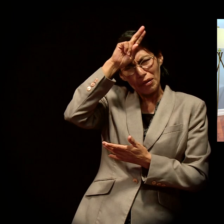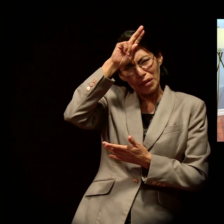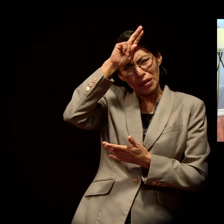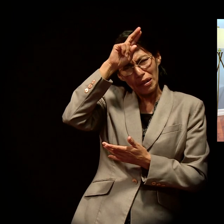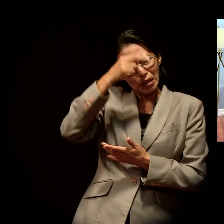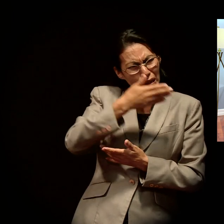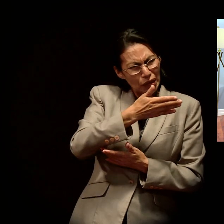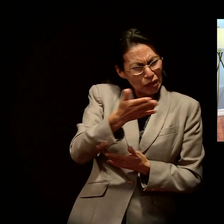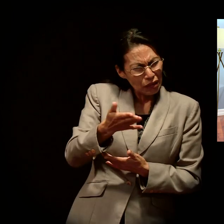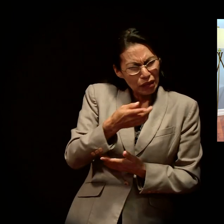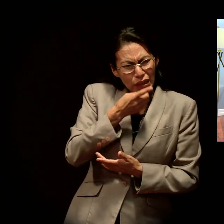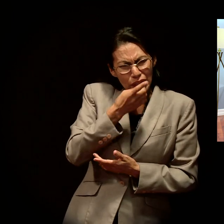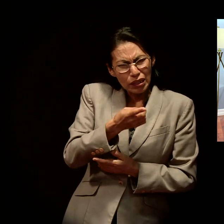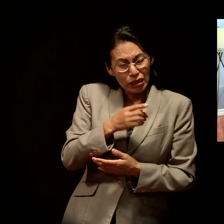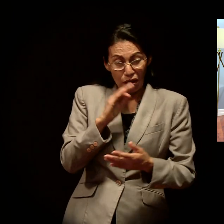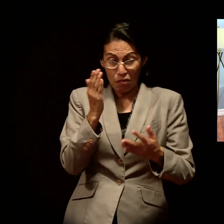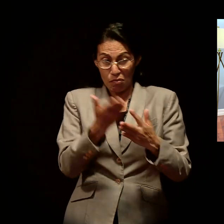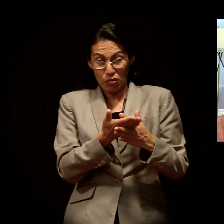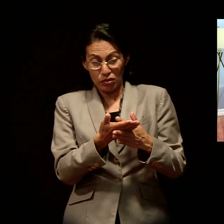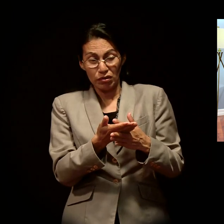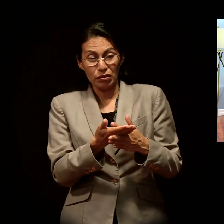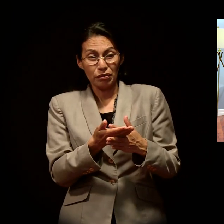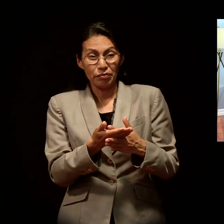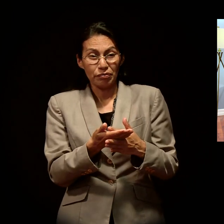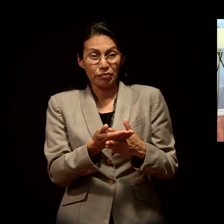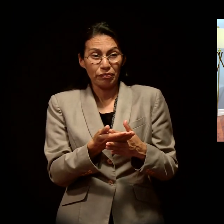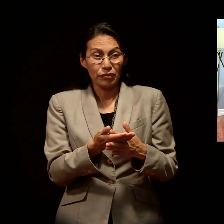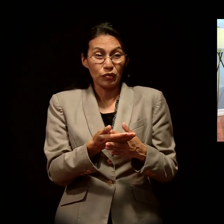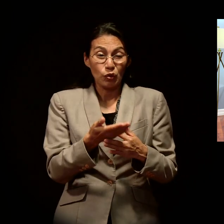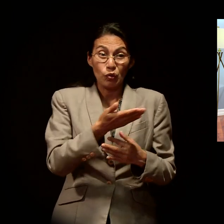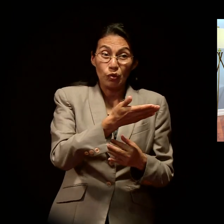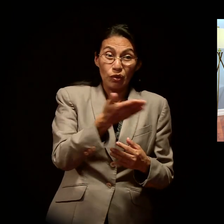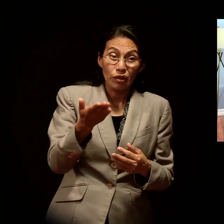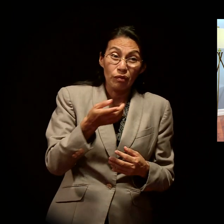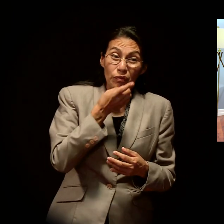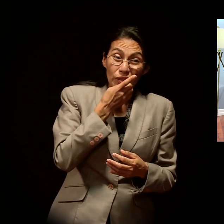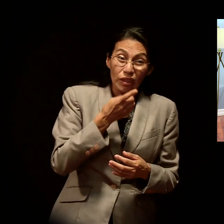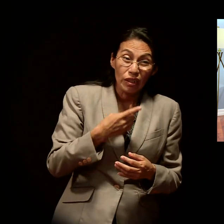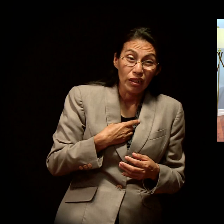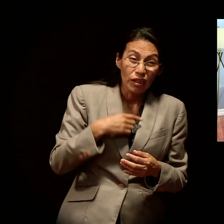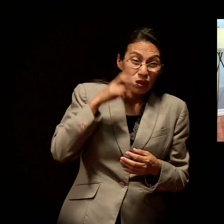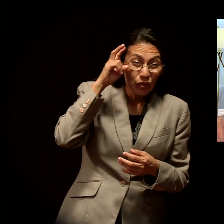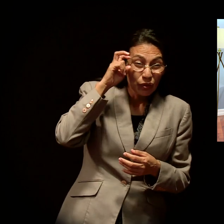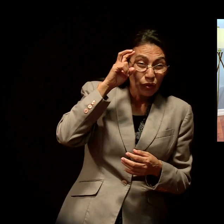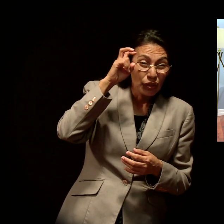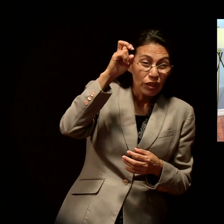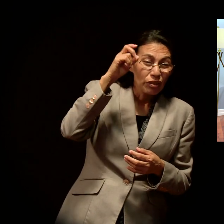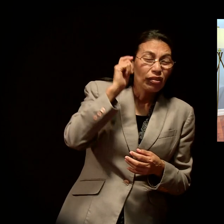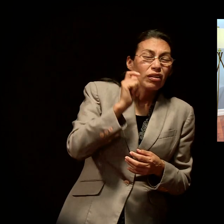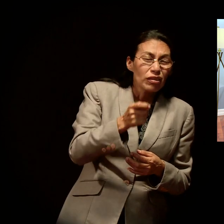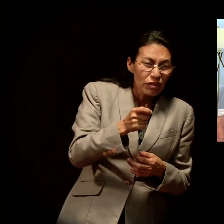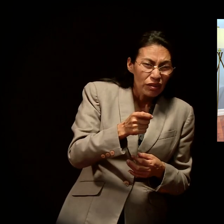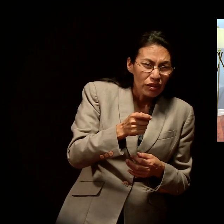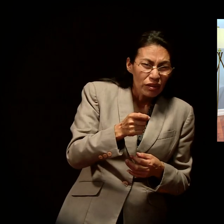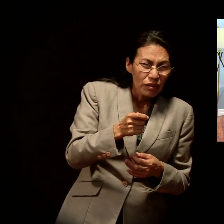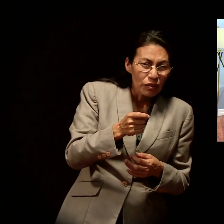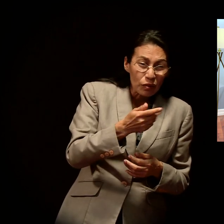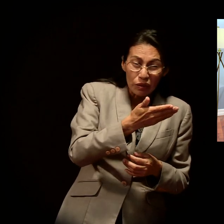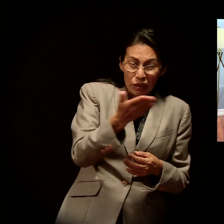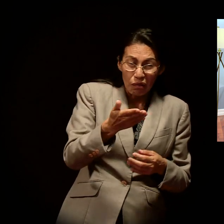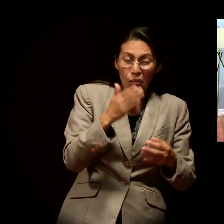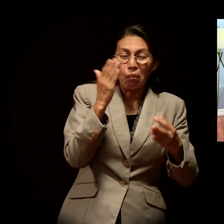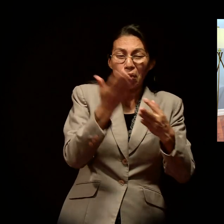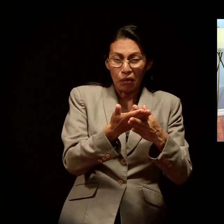Nabucodonosor les amenaza también pero esta vez de muerte que si no le dicen el sueño su